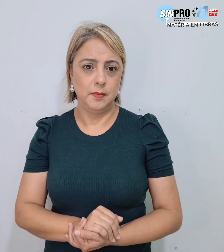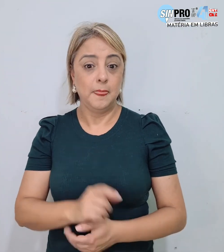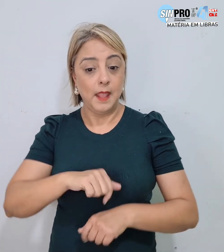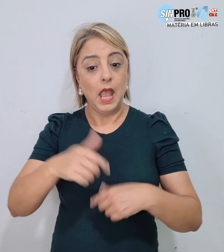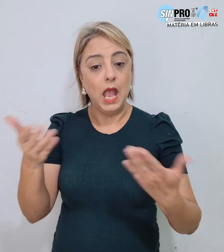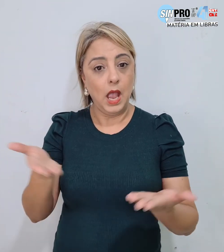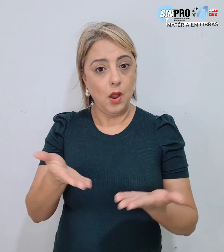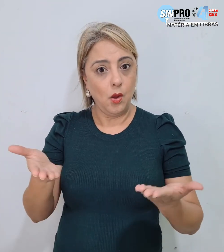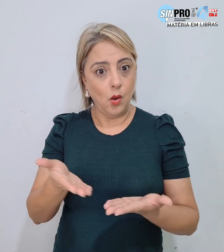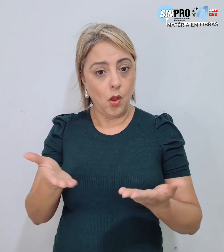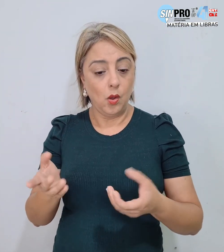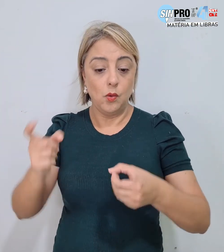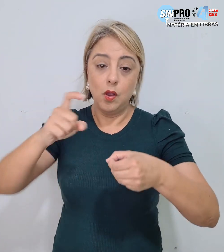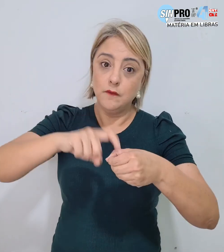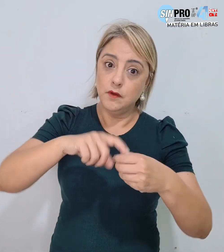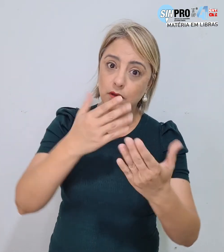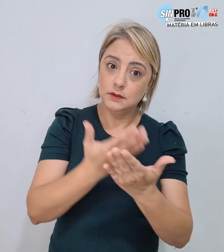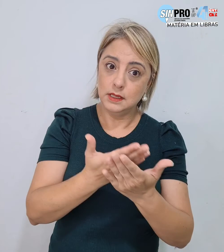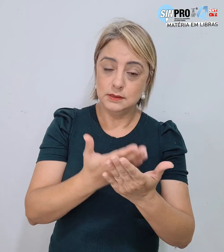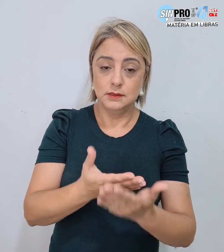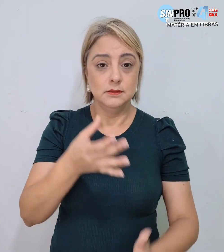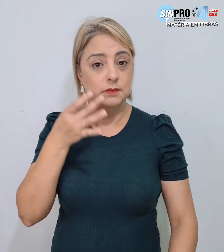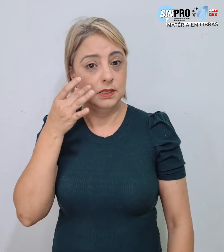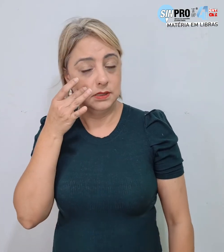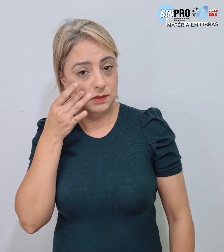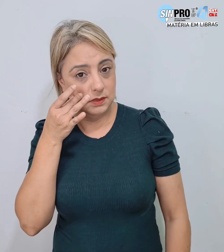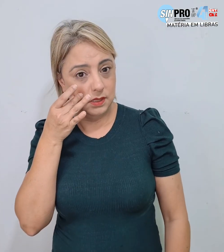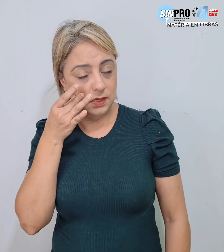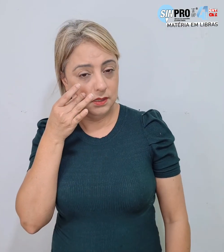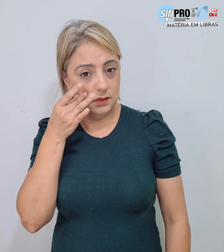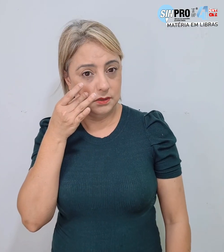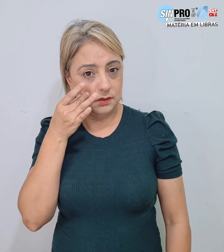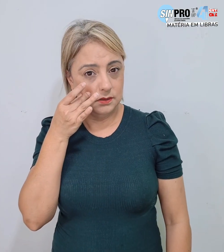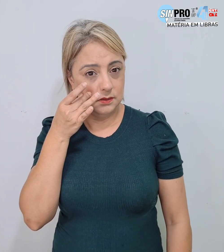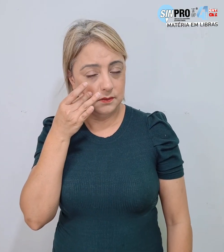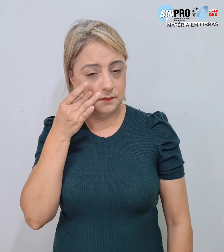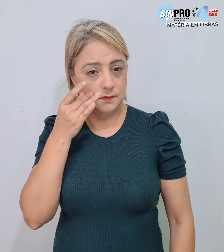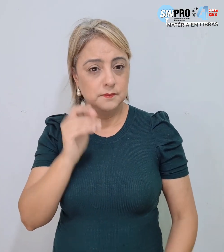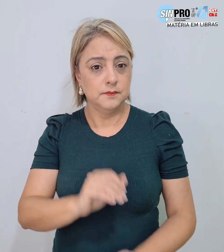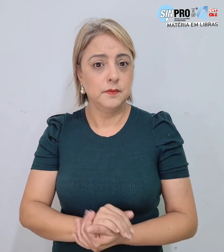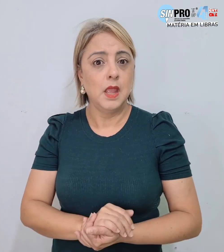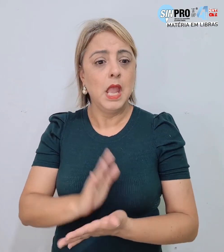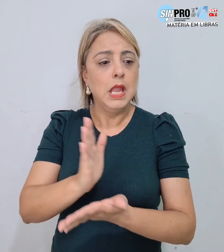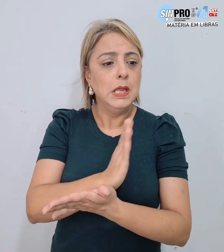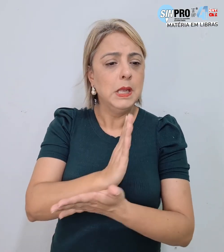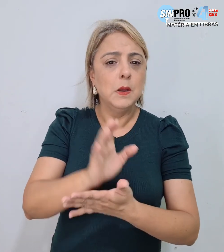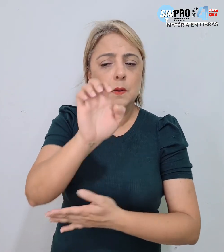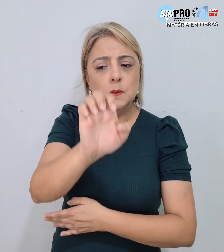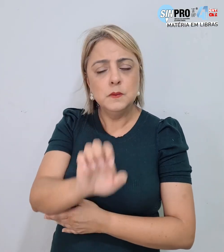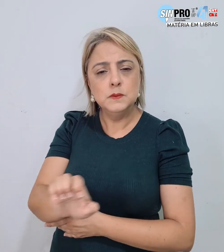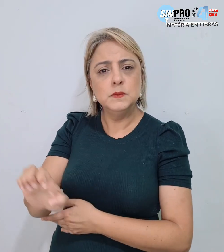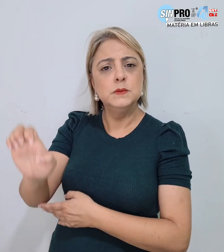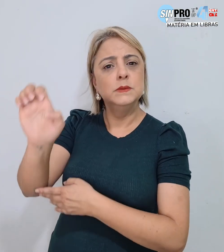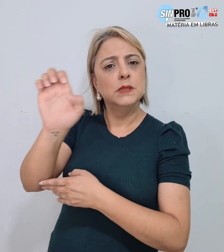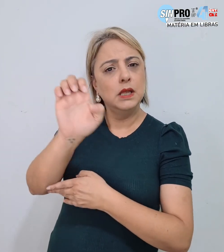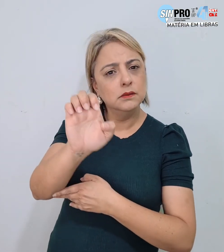e agora com o retorno das aulas presenciais e em alguns Estados